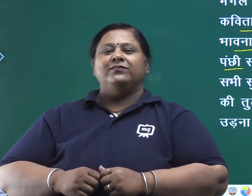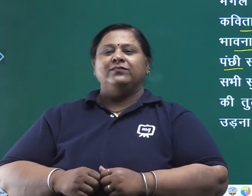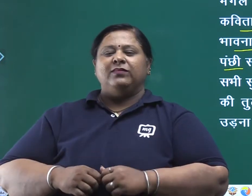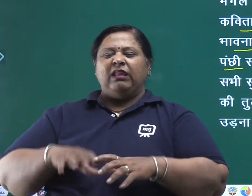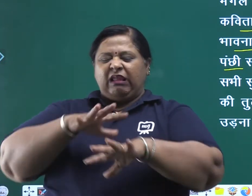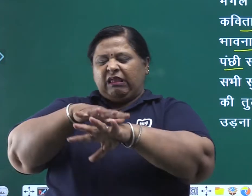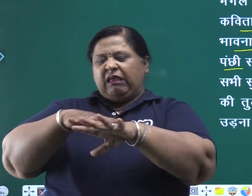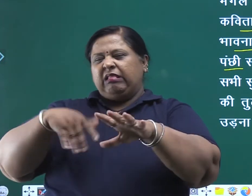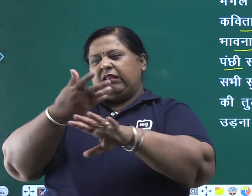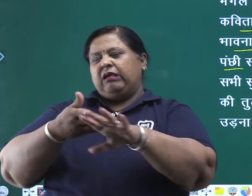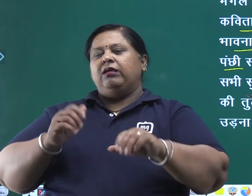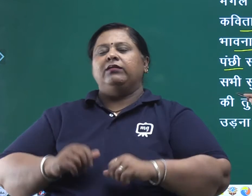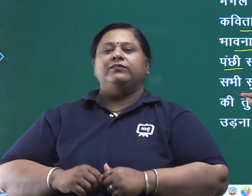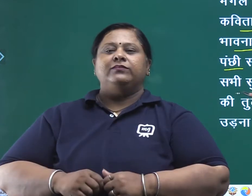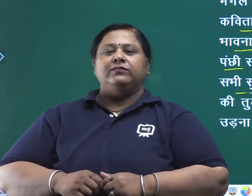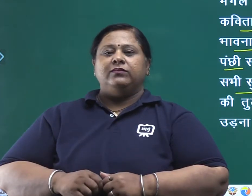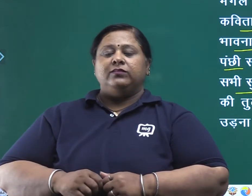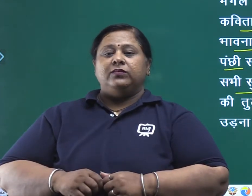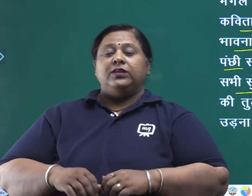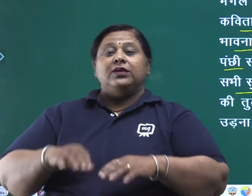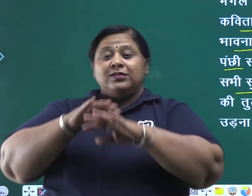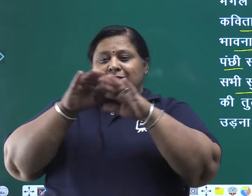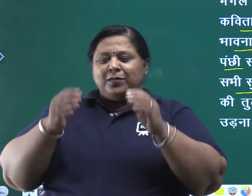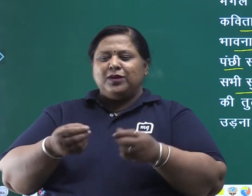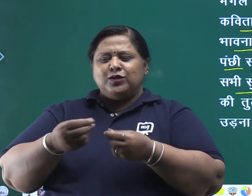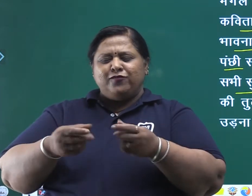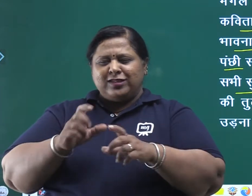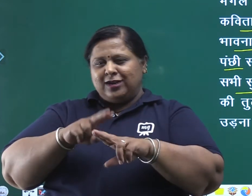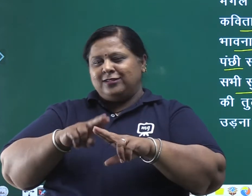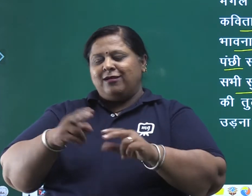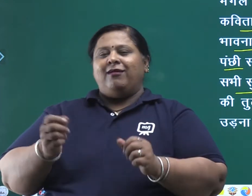कैद रहकर सभी सुविधाओं का